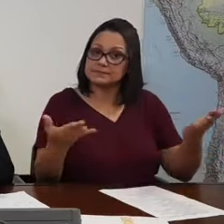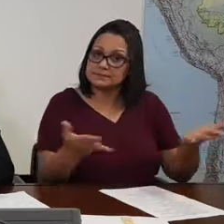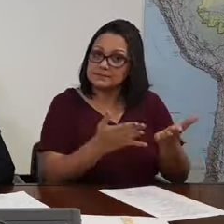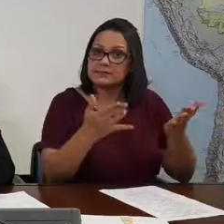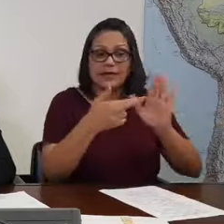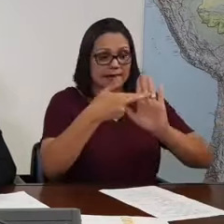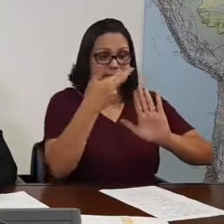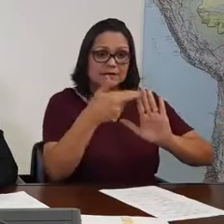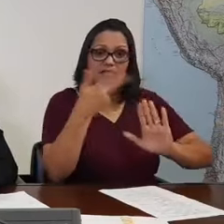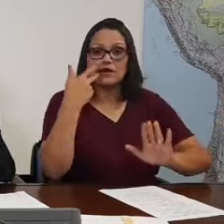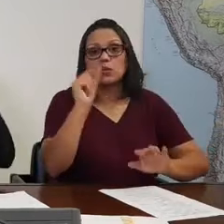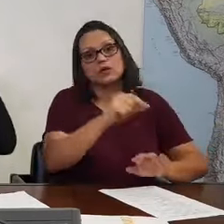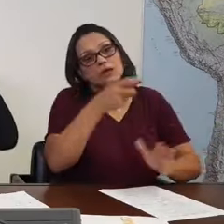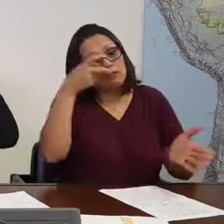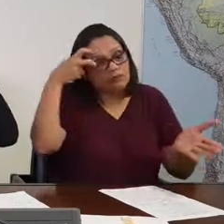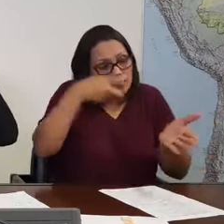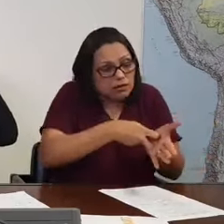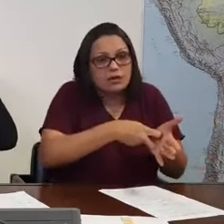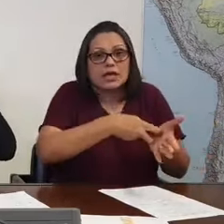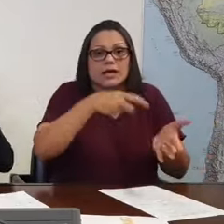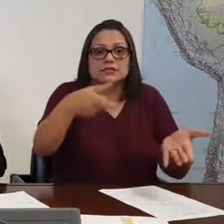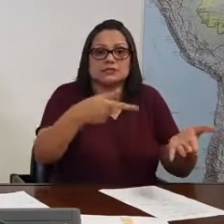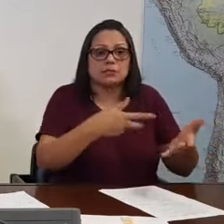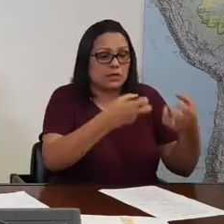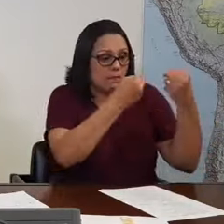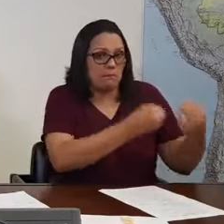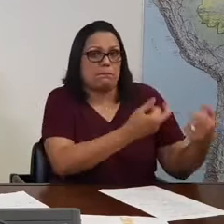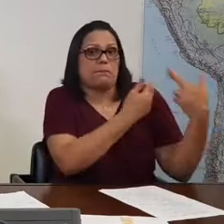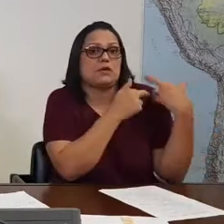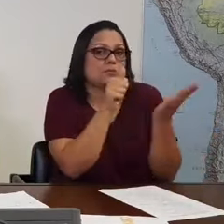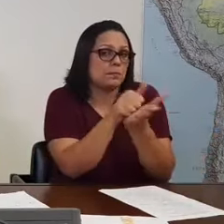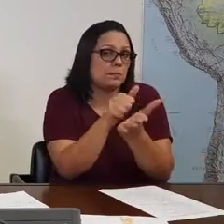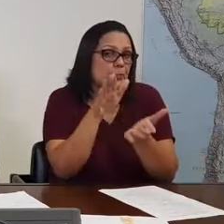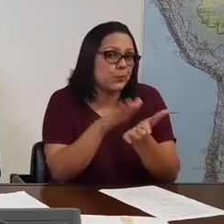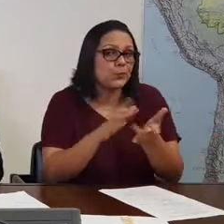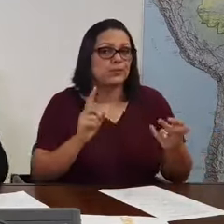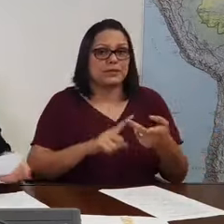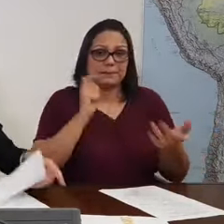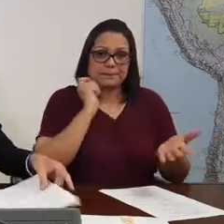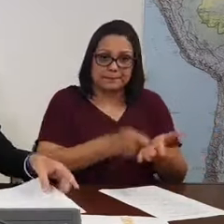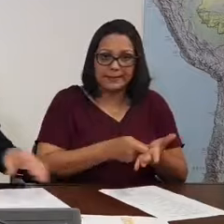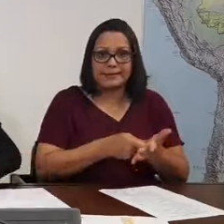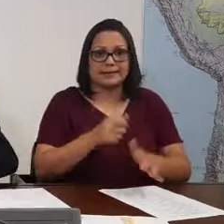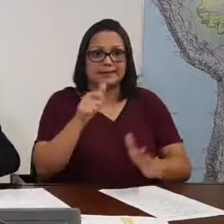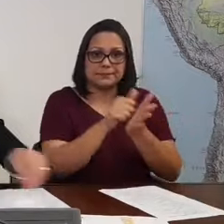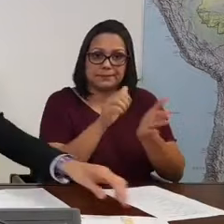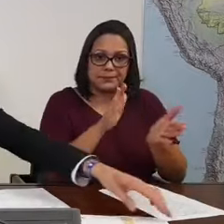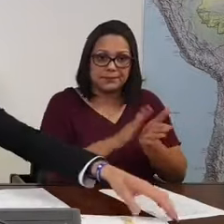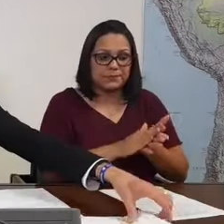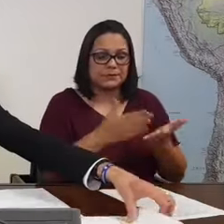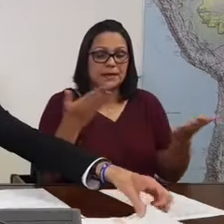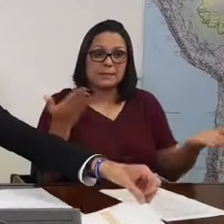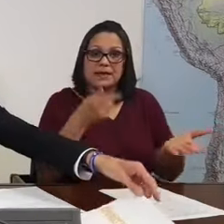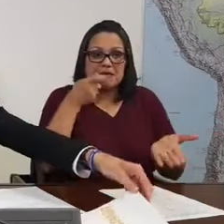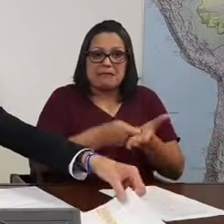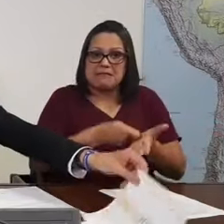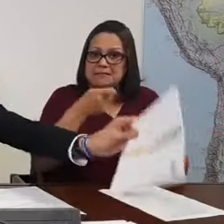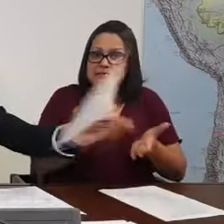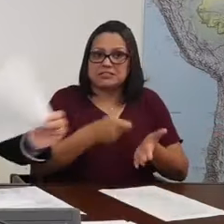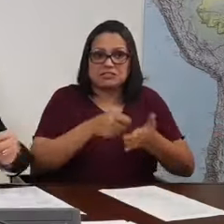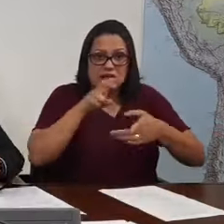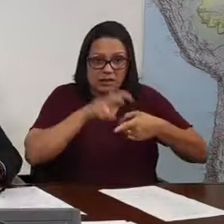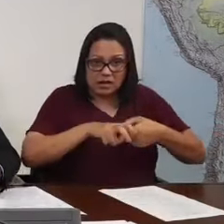previa, era a punição pecuniária, é o peso ali da multa, né? Do pagamento da multa. Mas a exigência da cadeirinha não